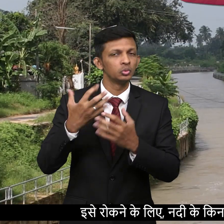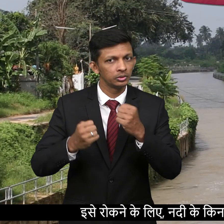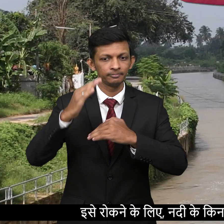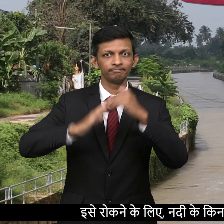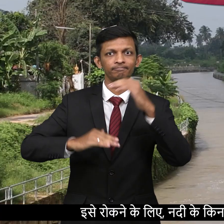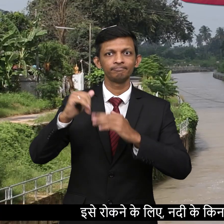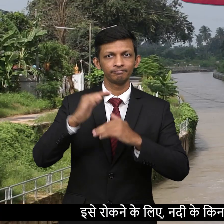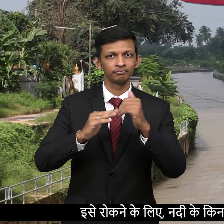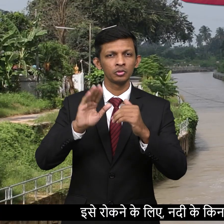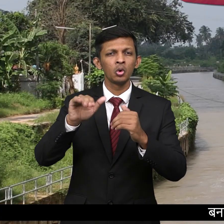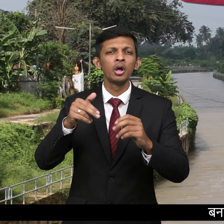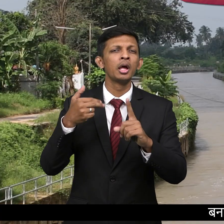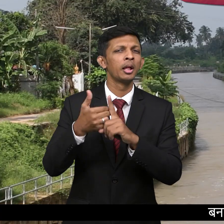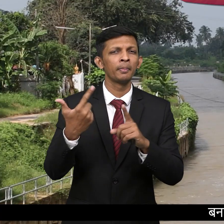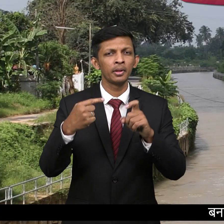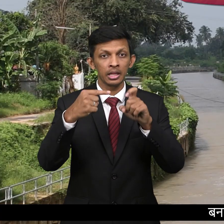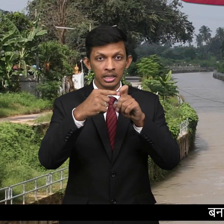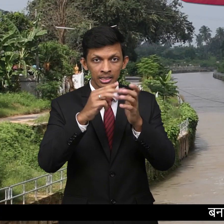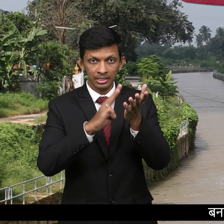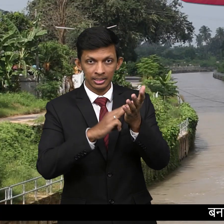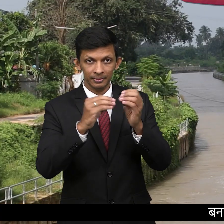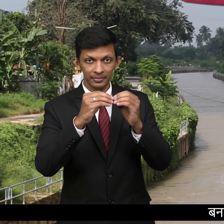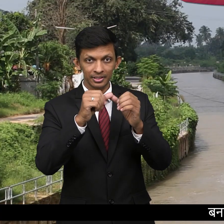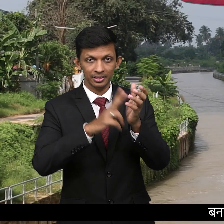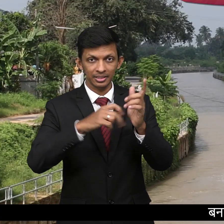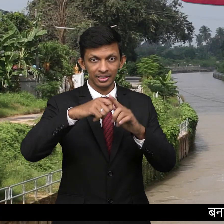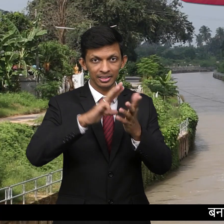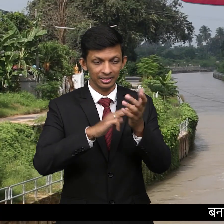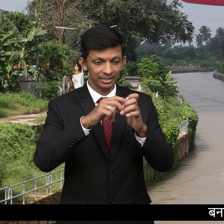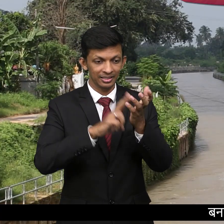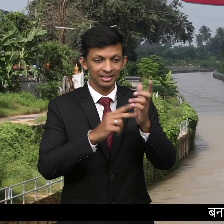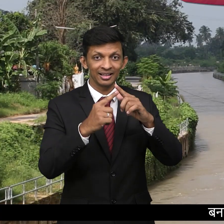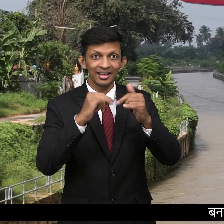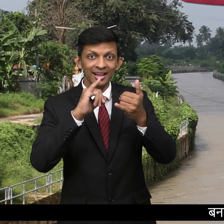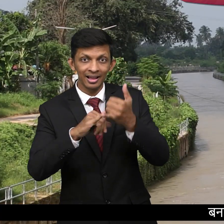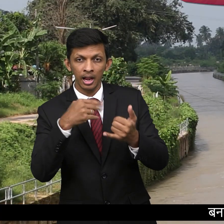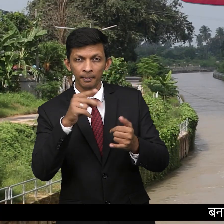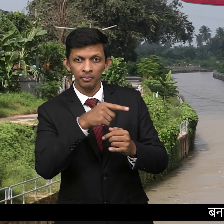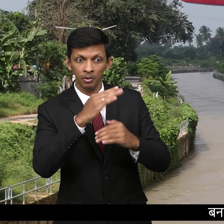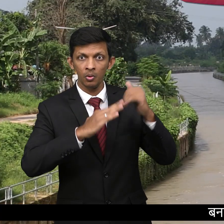दीवारें, जिन्हें तटबंध कहते हैं, बनाए जाते हैं।